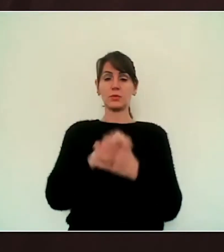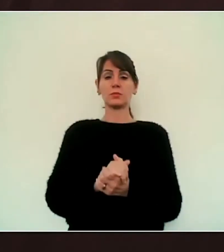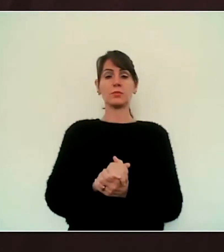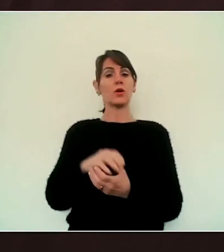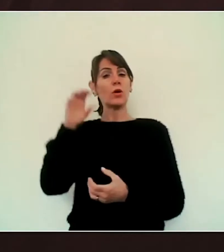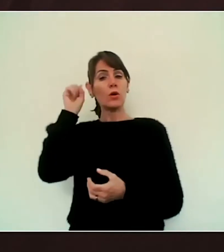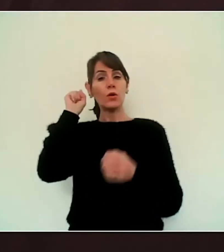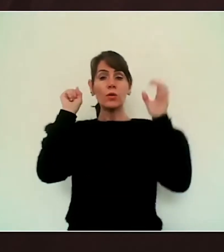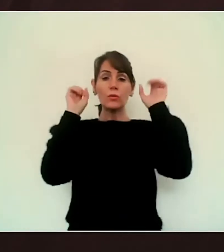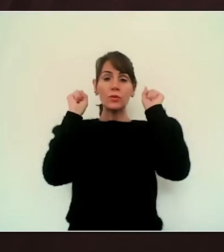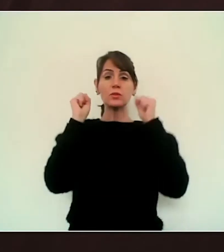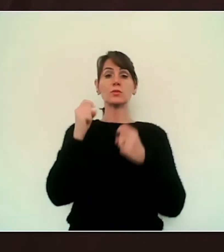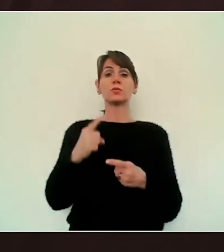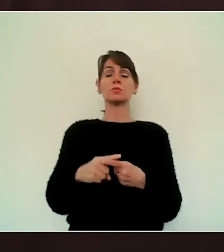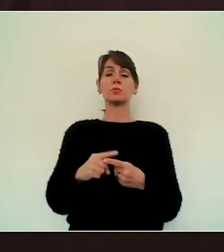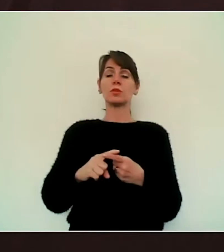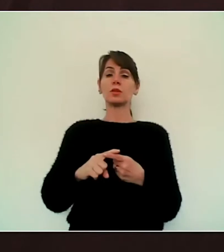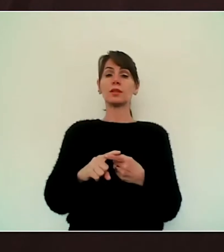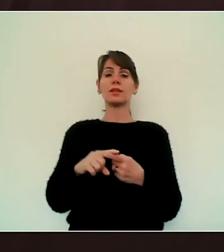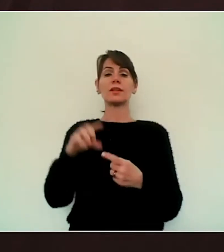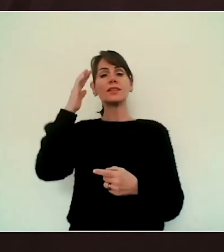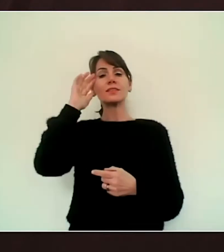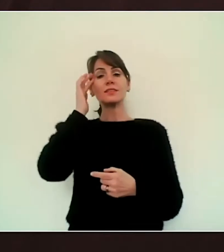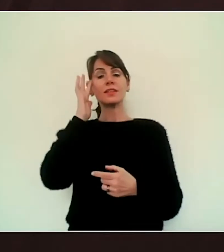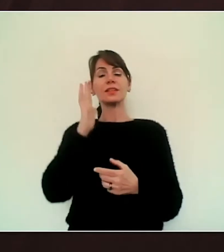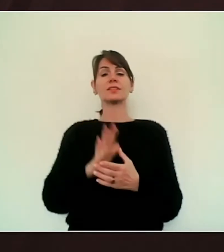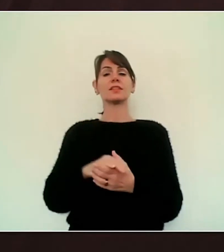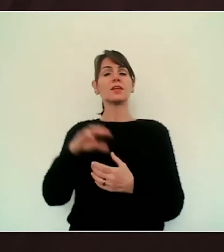ouvem. Bem-aventurados vocês,